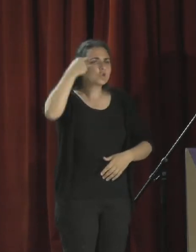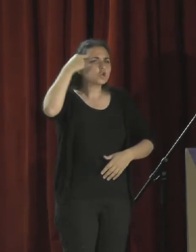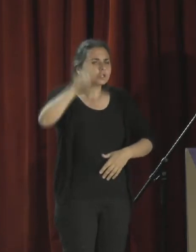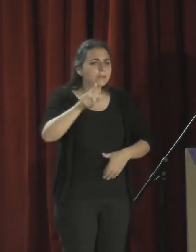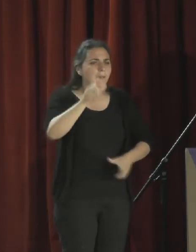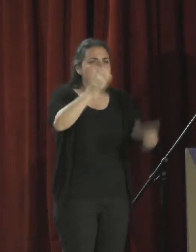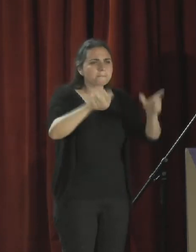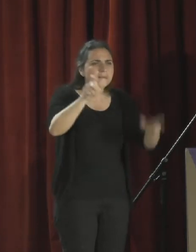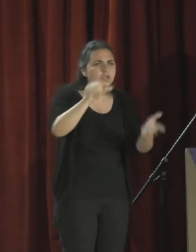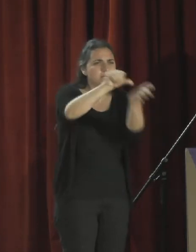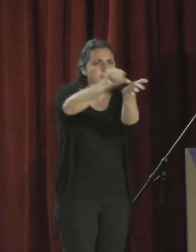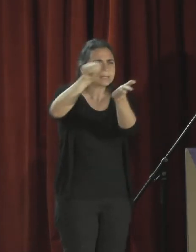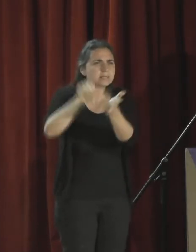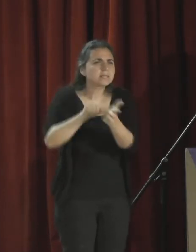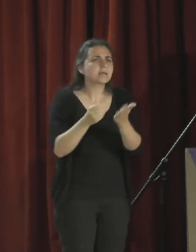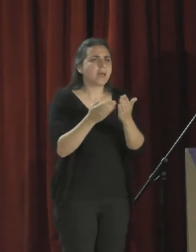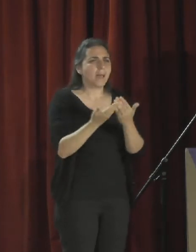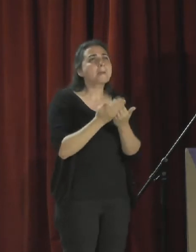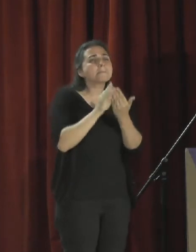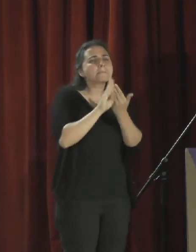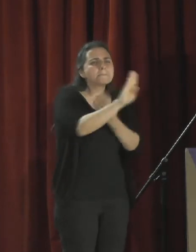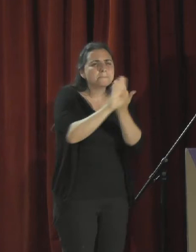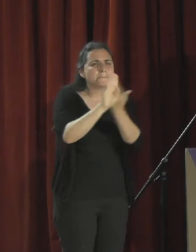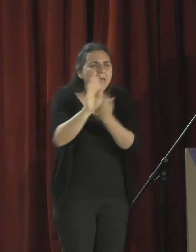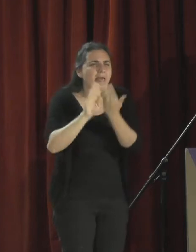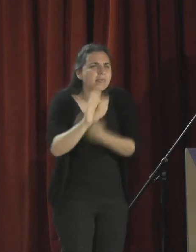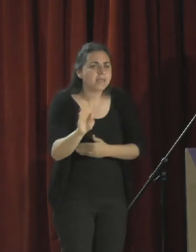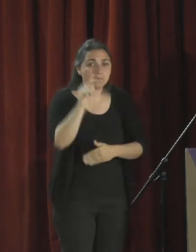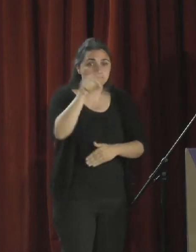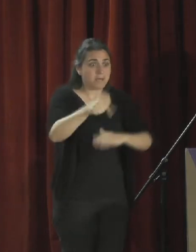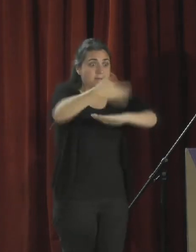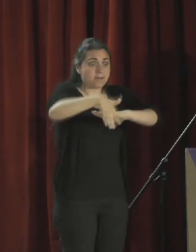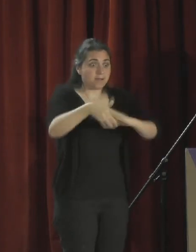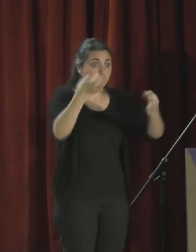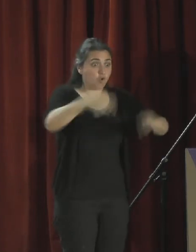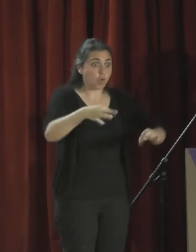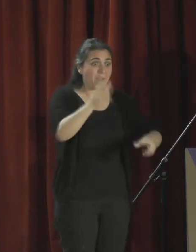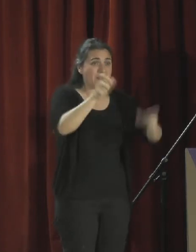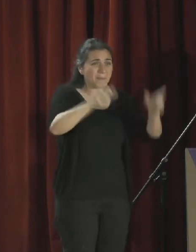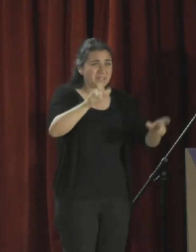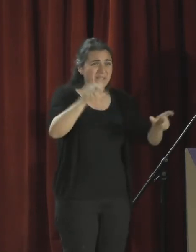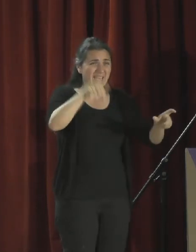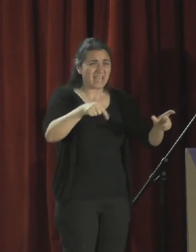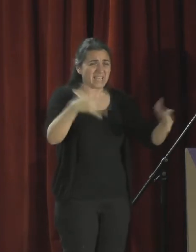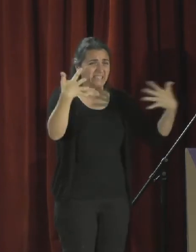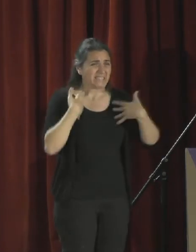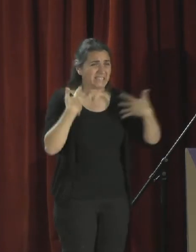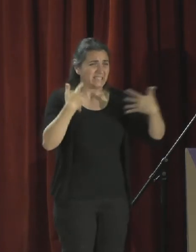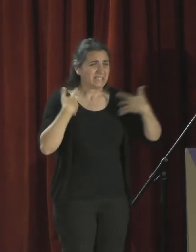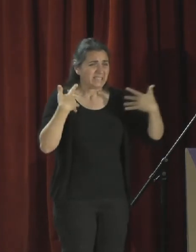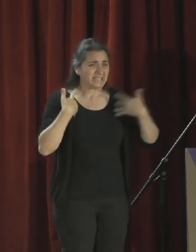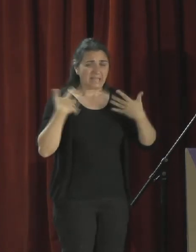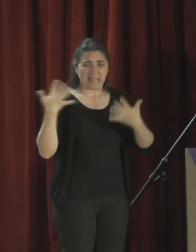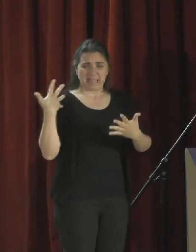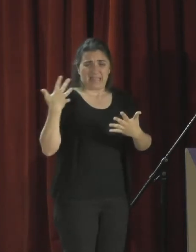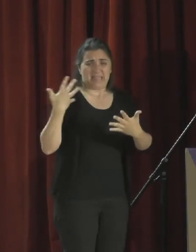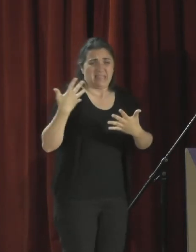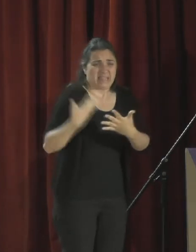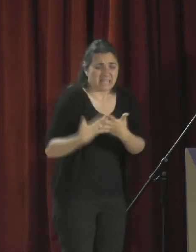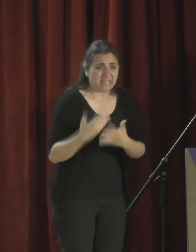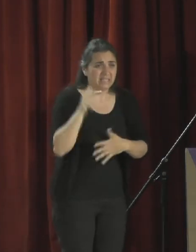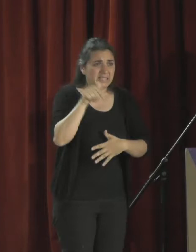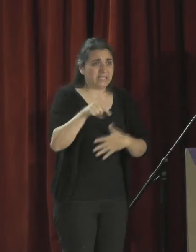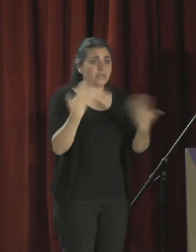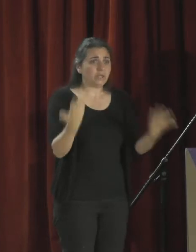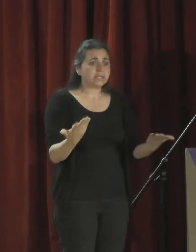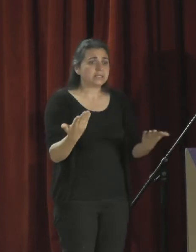cidadanía, a veciñanza de a pé vimos sufrindo nestes últimos anos precisan unha fronte común